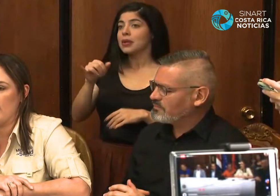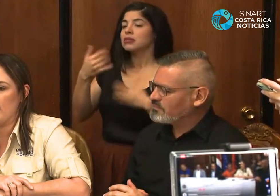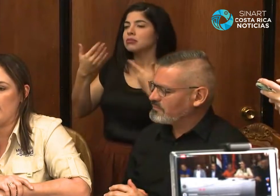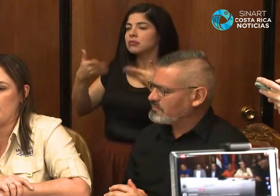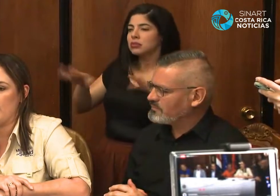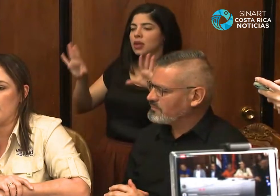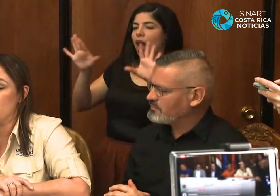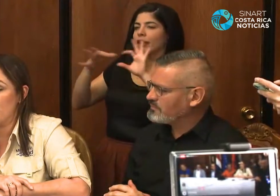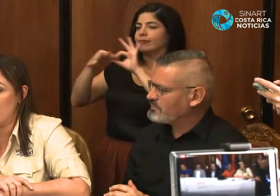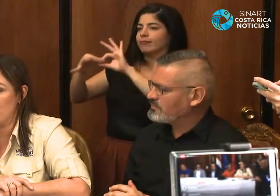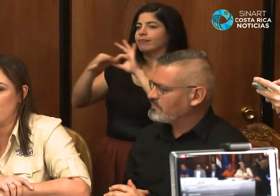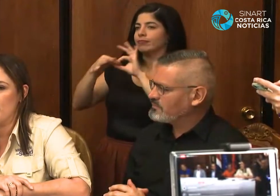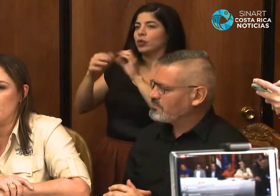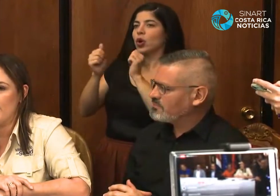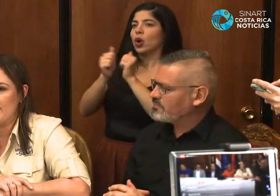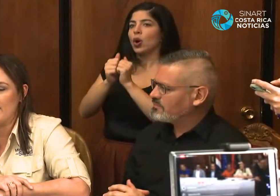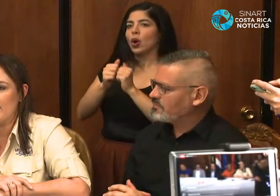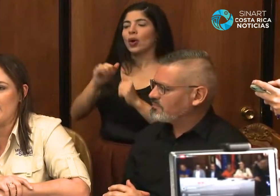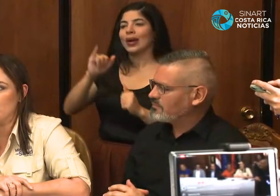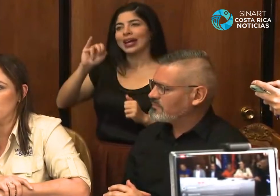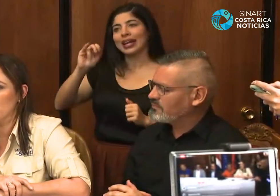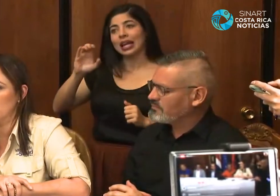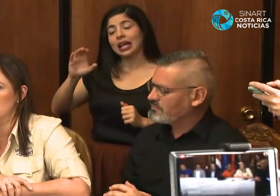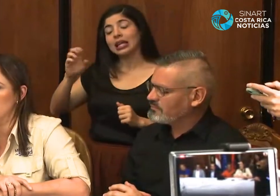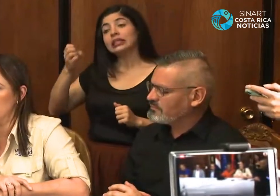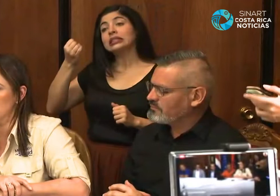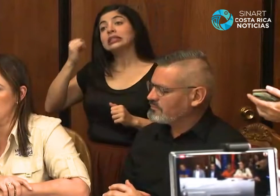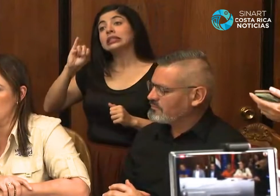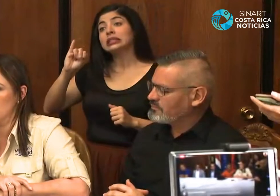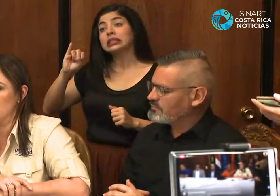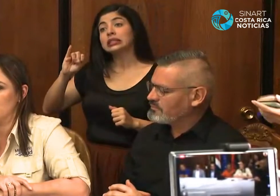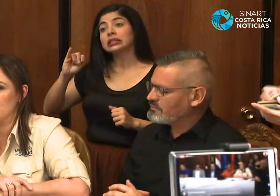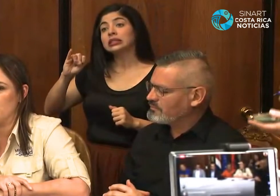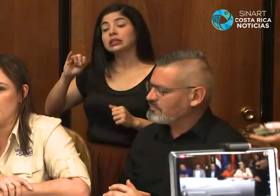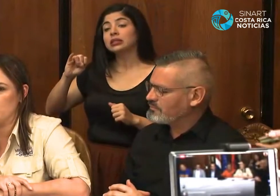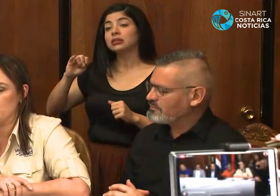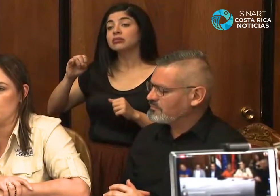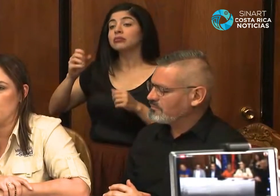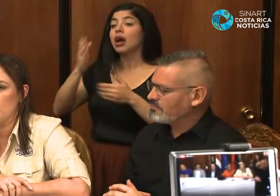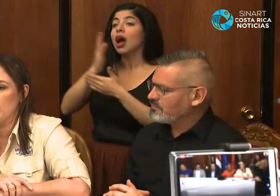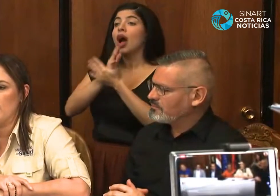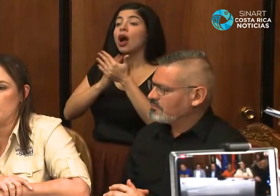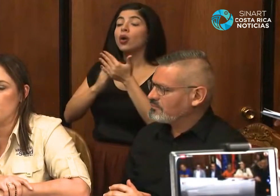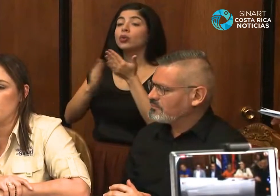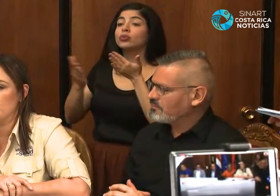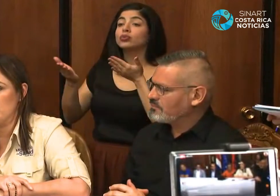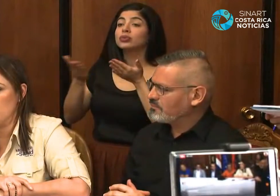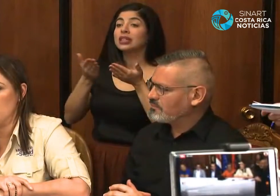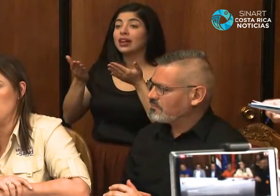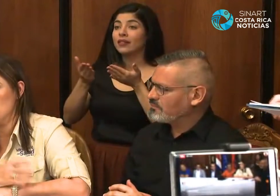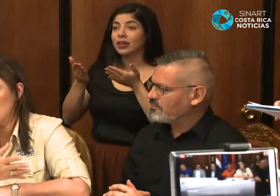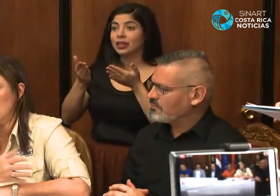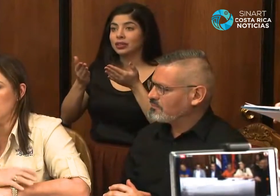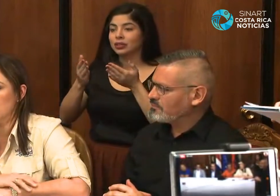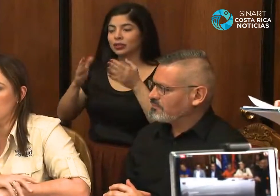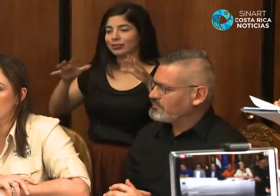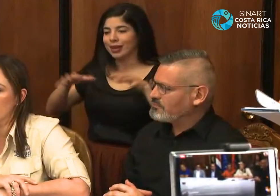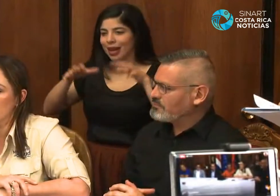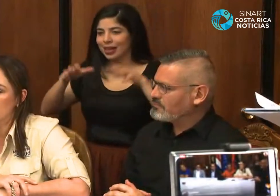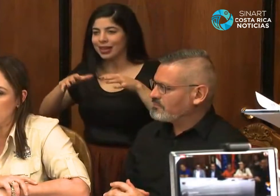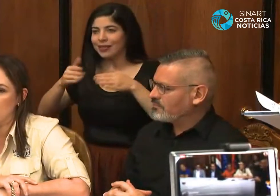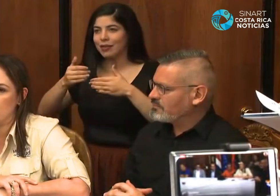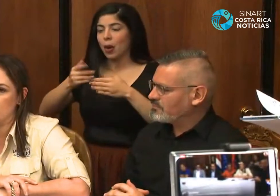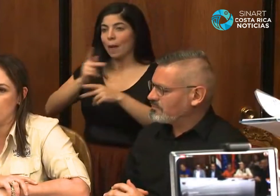con el MEP para que en caso de suspensión del servicio proactivo o el